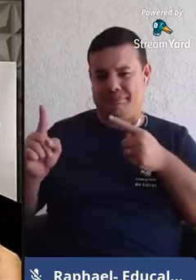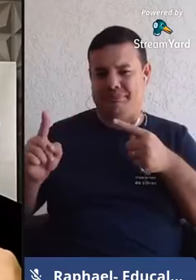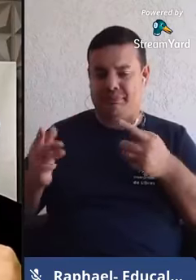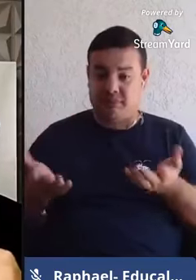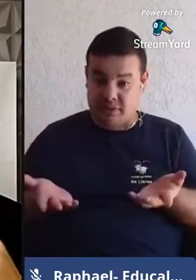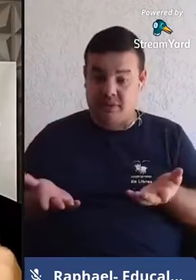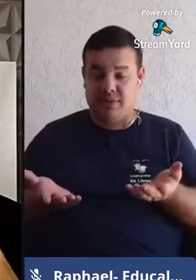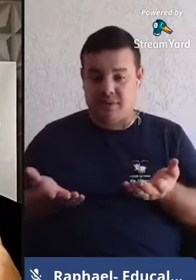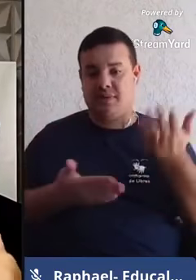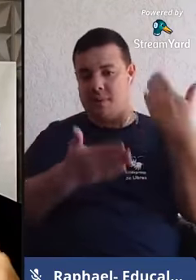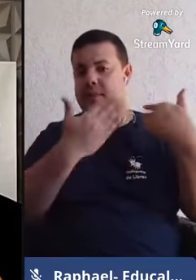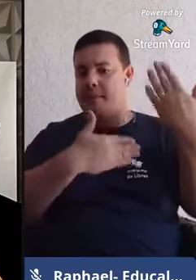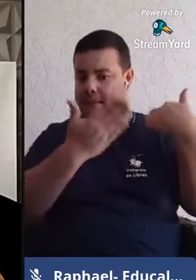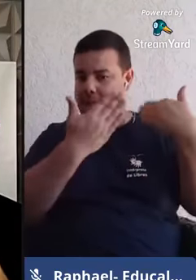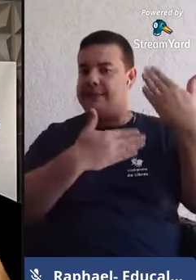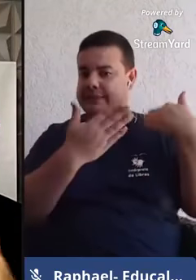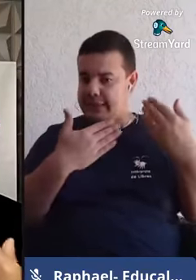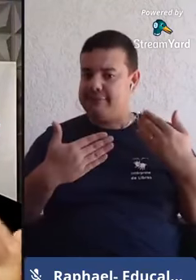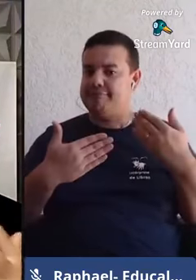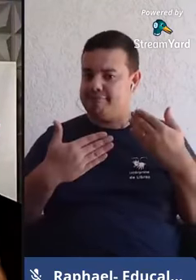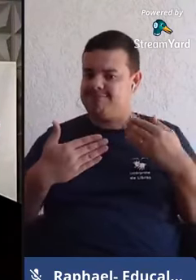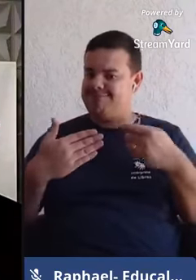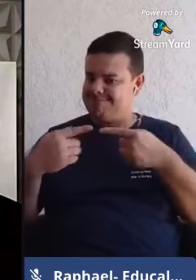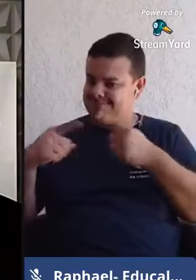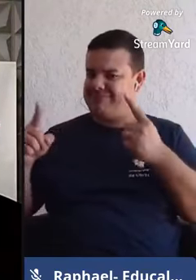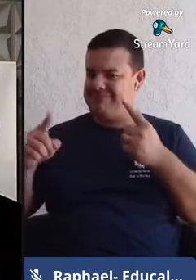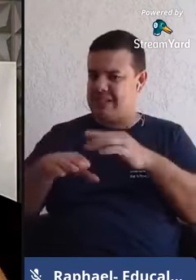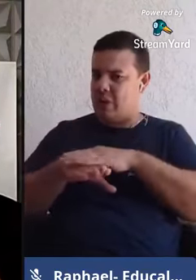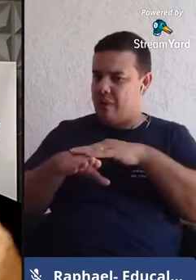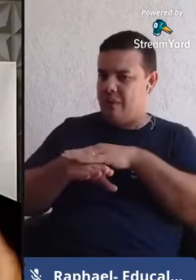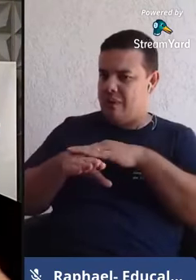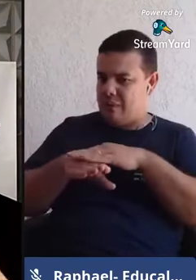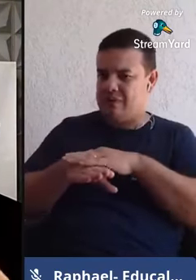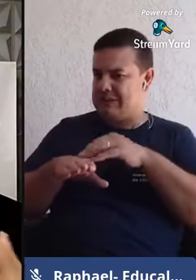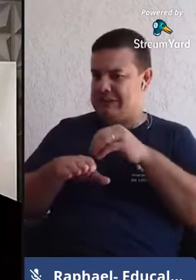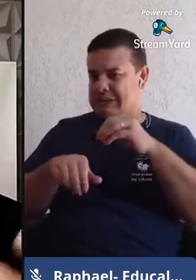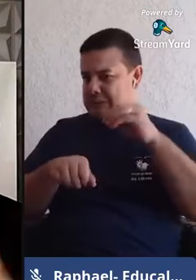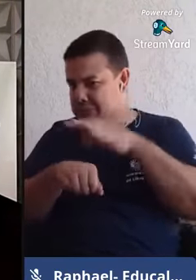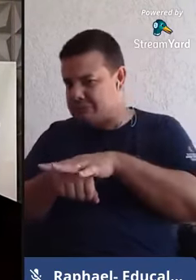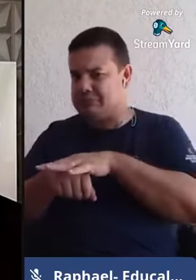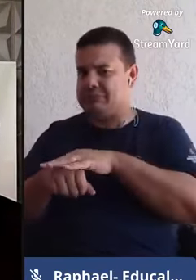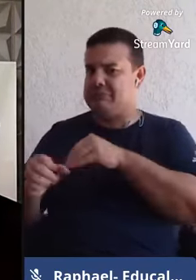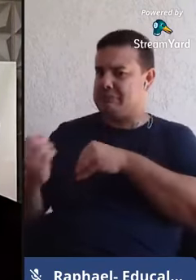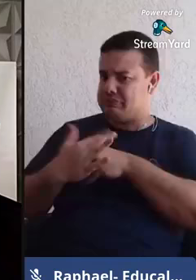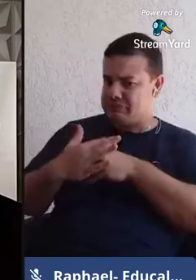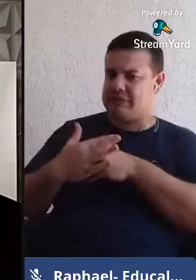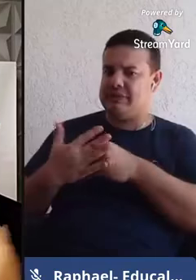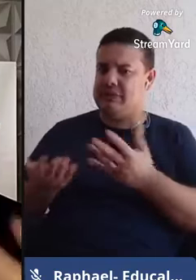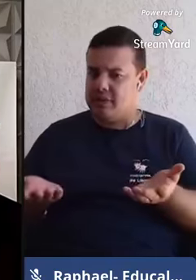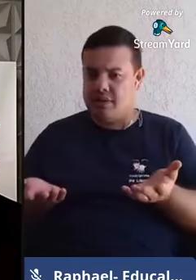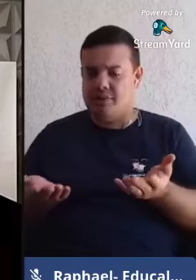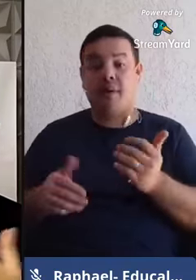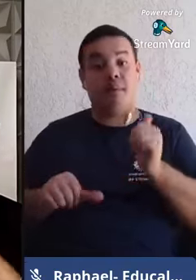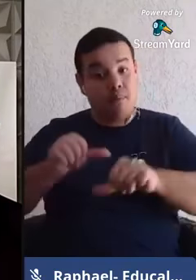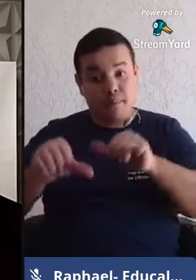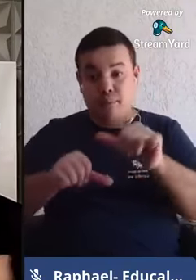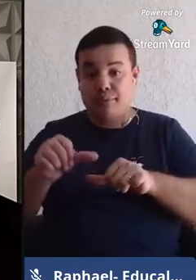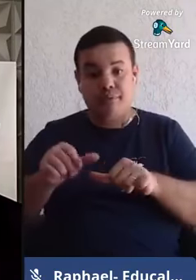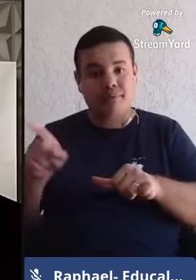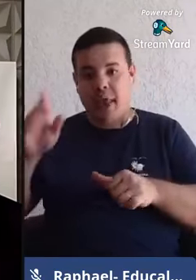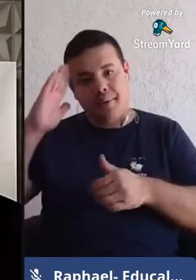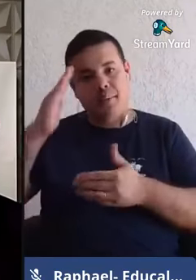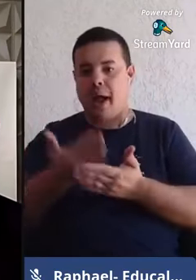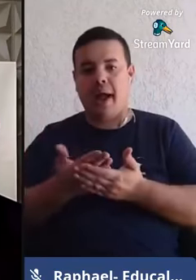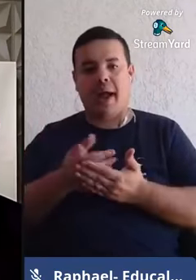mas na época a gente teve uma conversa até desagradável, até meio rude. Ou a Reatec muda ou ela acaba. E ele, não acreditando que